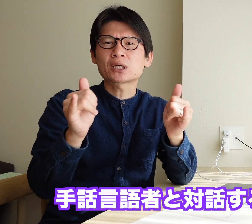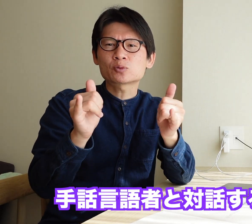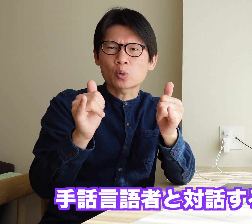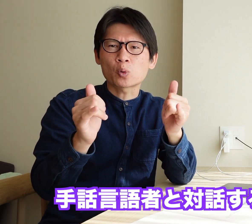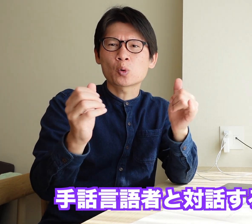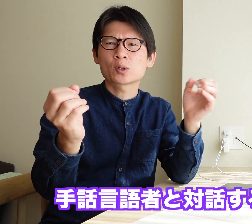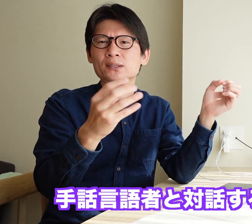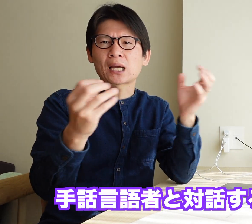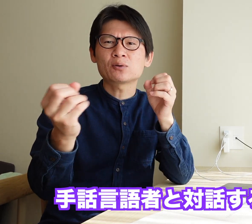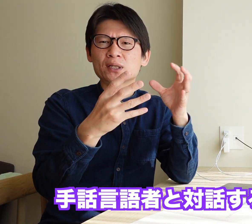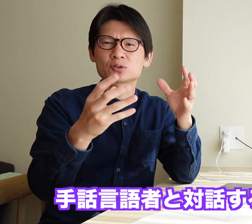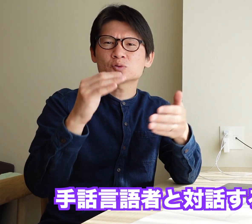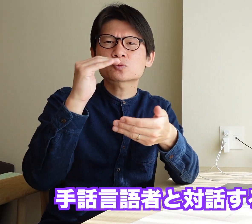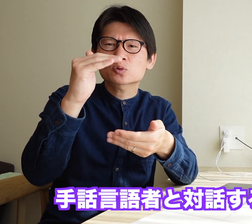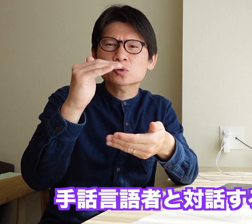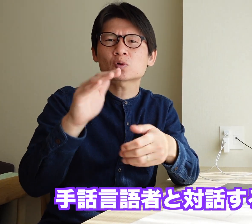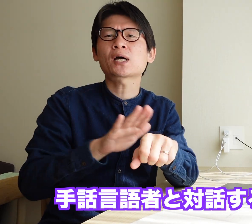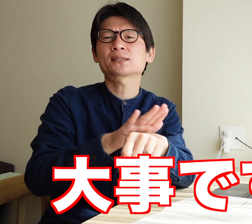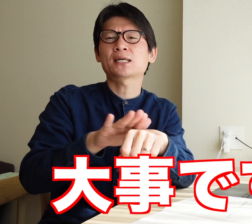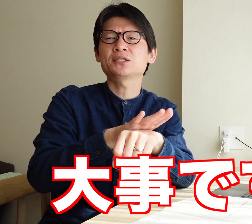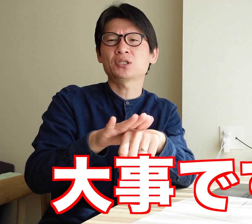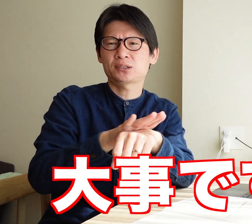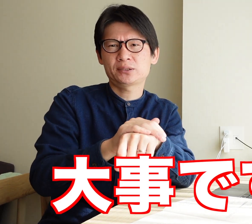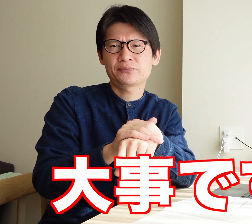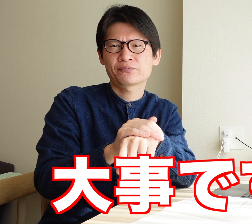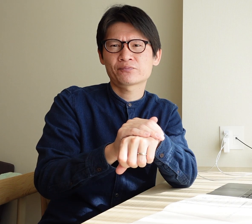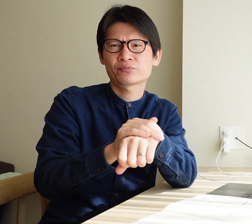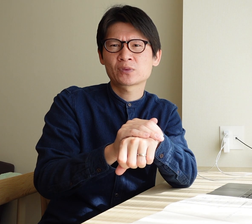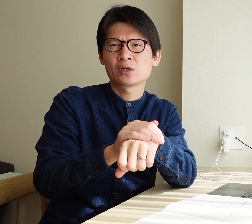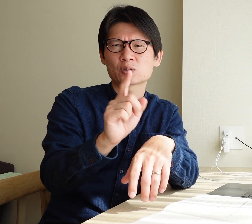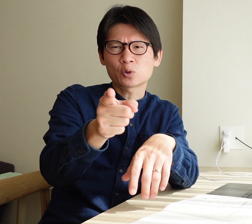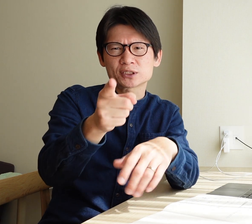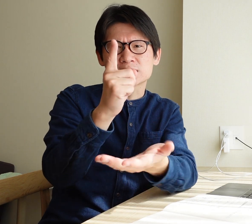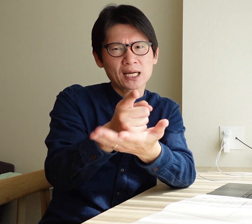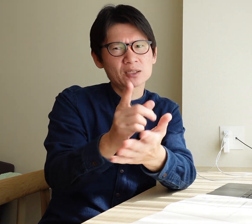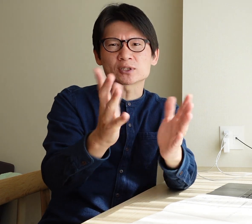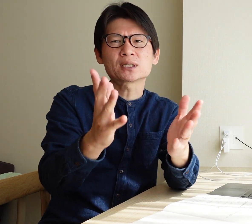と対話することが大事です。これしかありません。